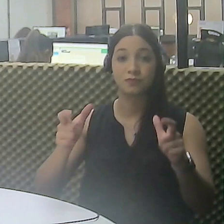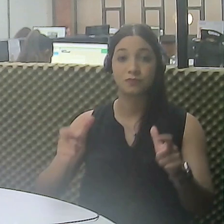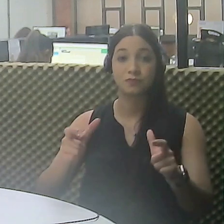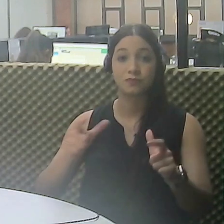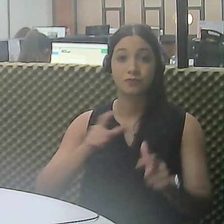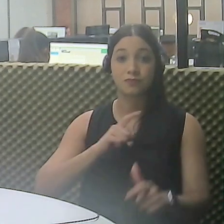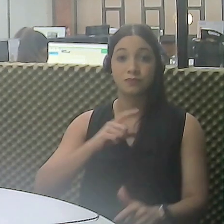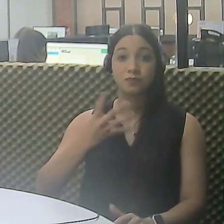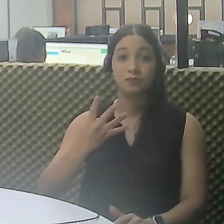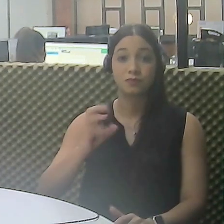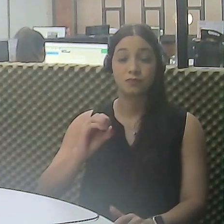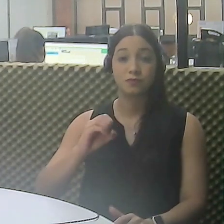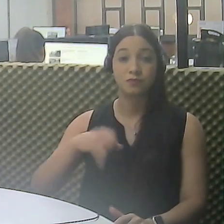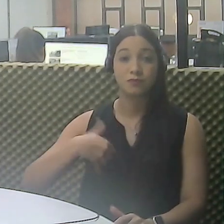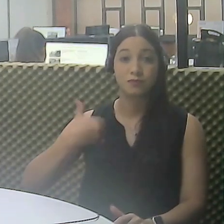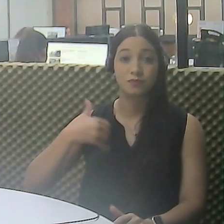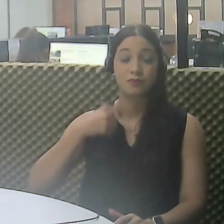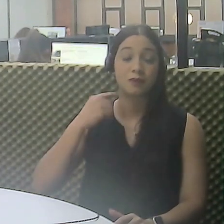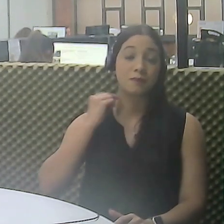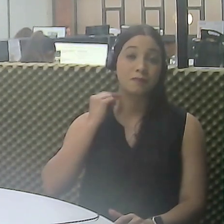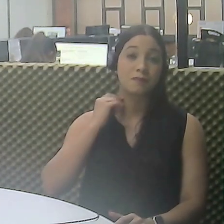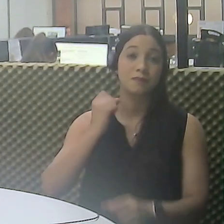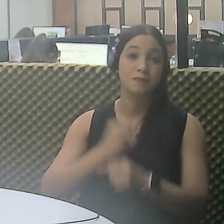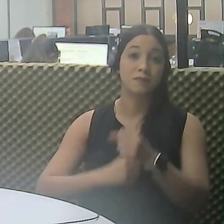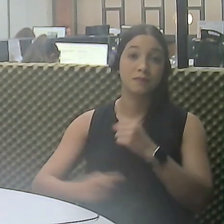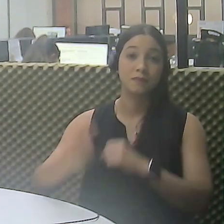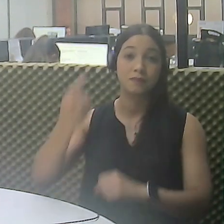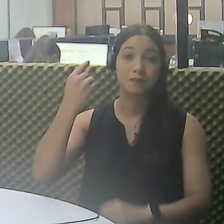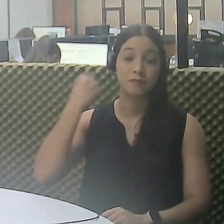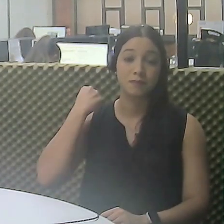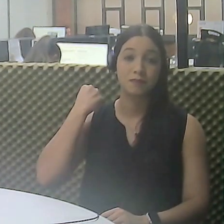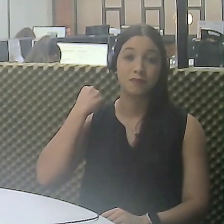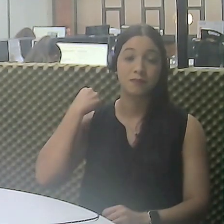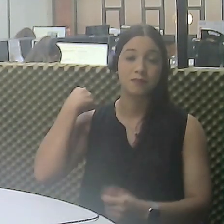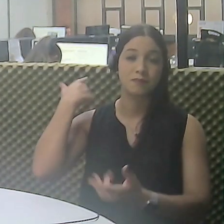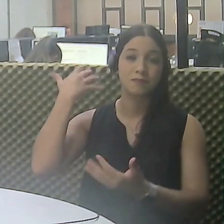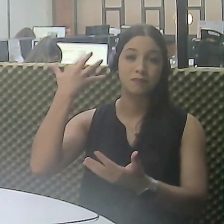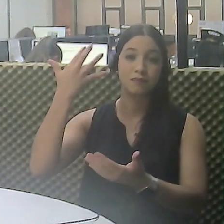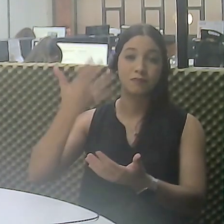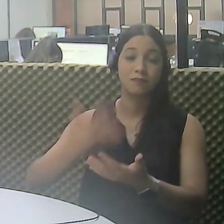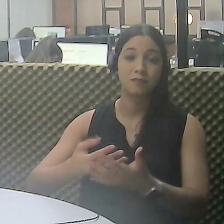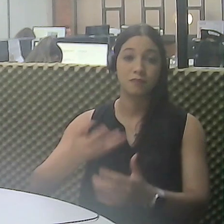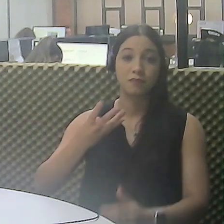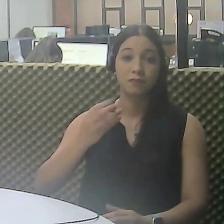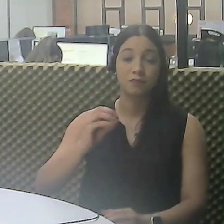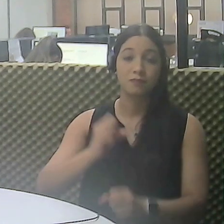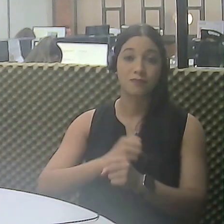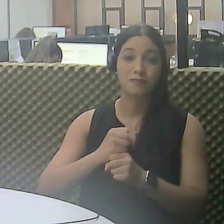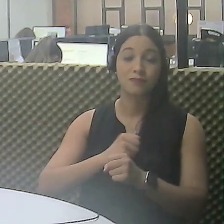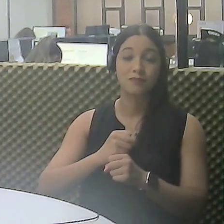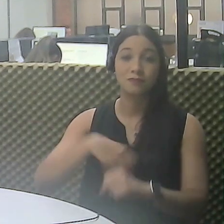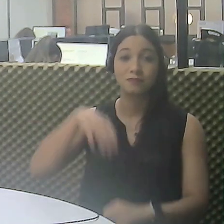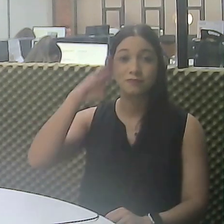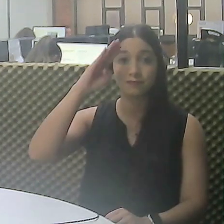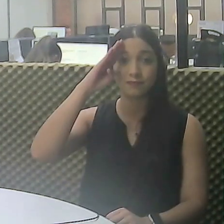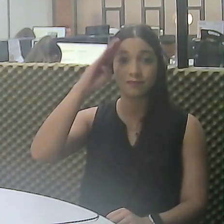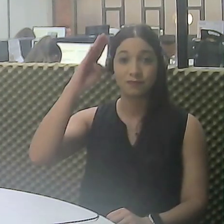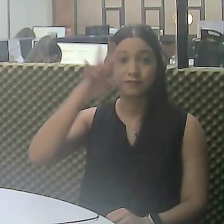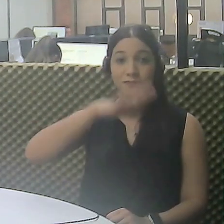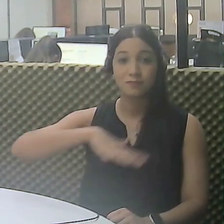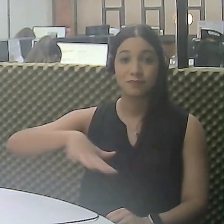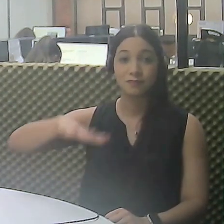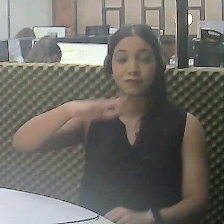completou 40 anos em maio do ano passado e se consolidou, ao longo dessas quatro décadas, como um dos principais